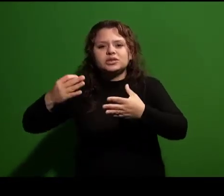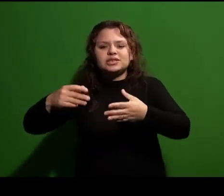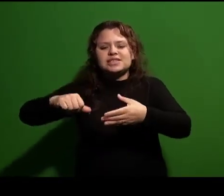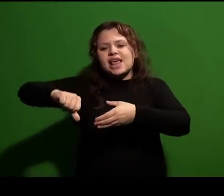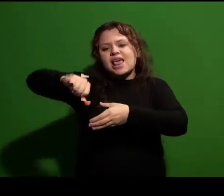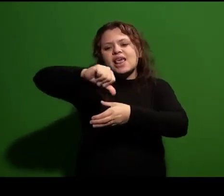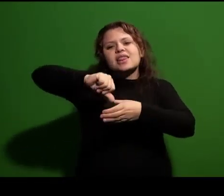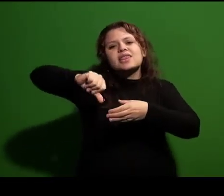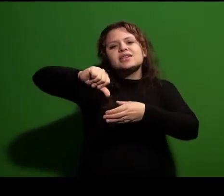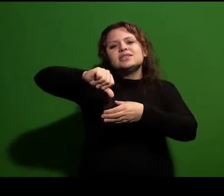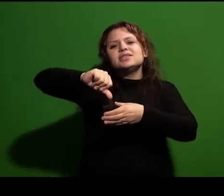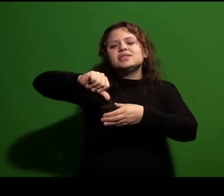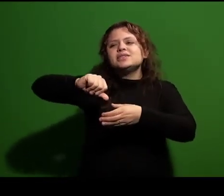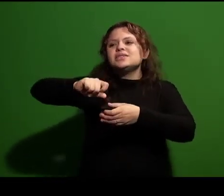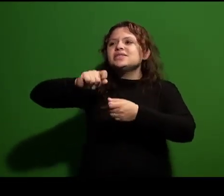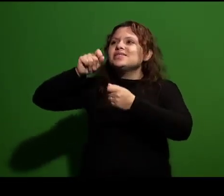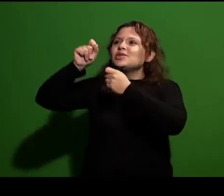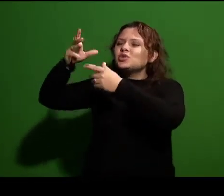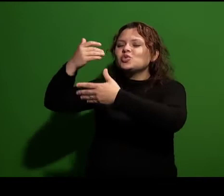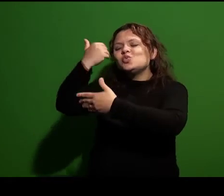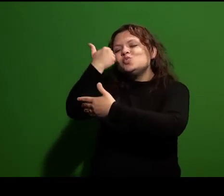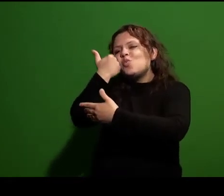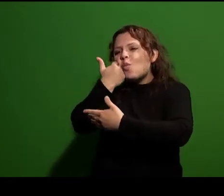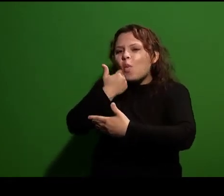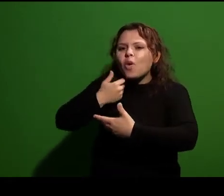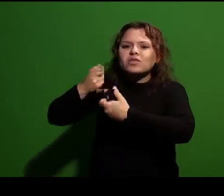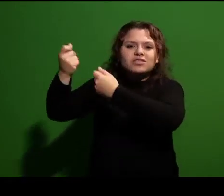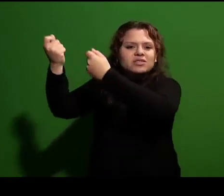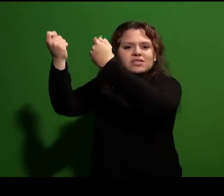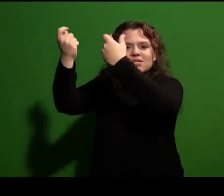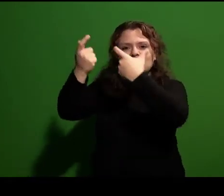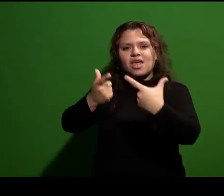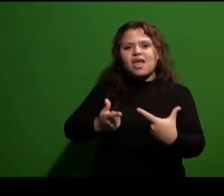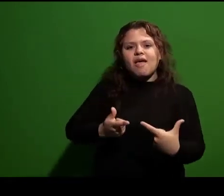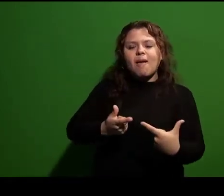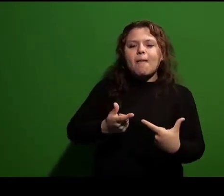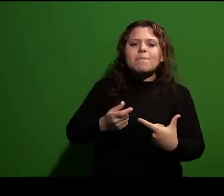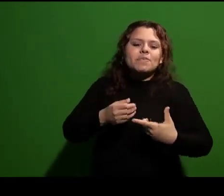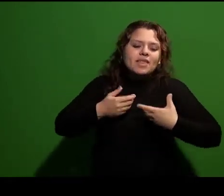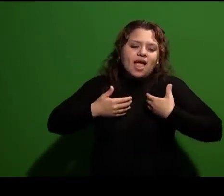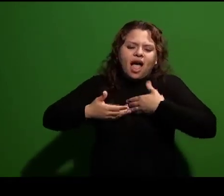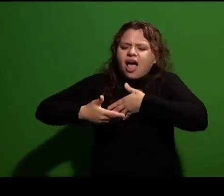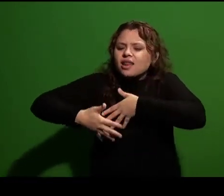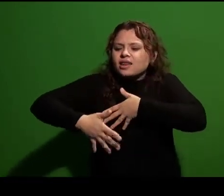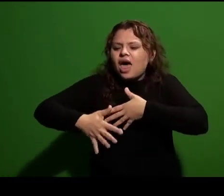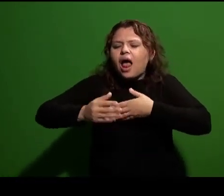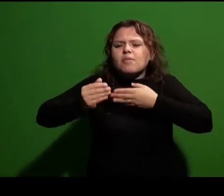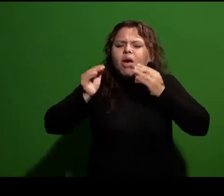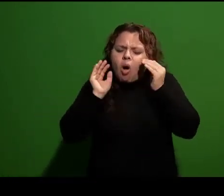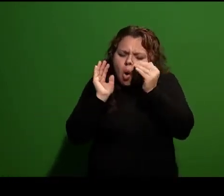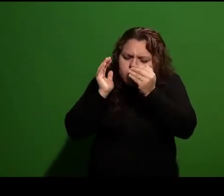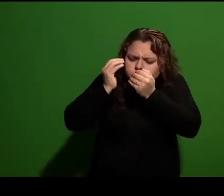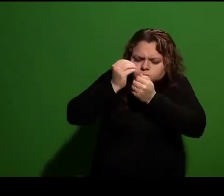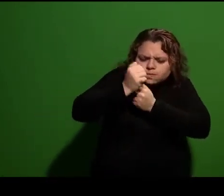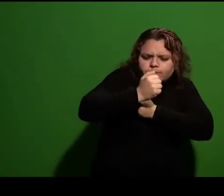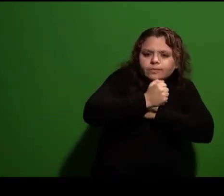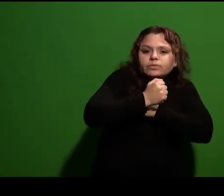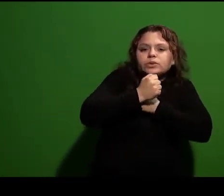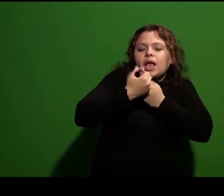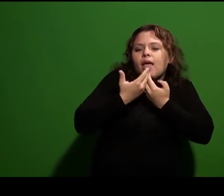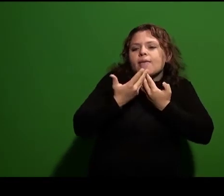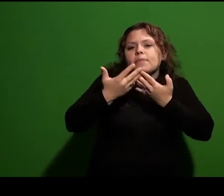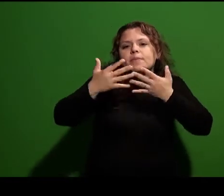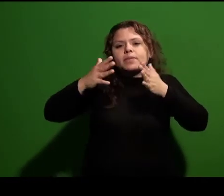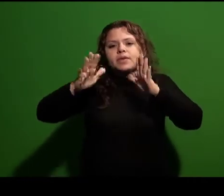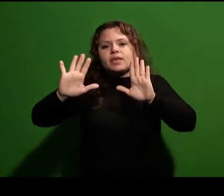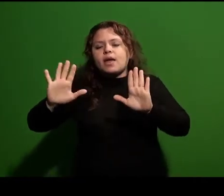el aceite para ungir es el aceite de su gracia, que dará visión espiritual al alma que está enceguecida y en la